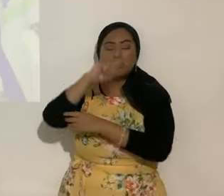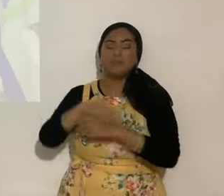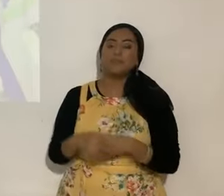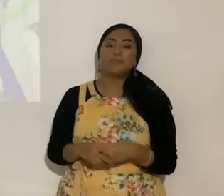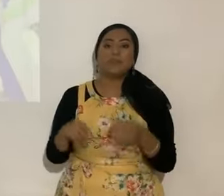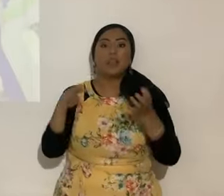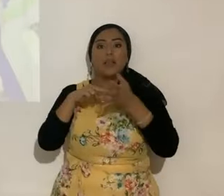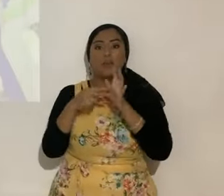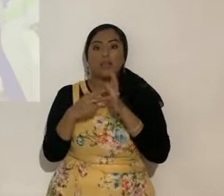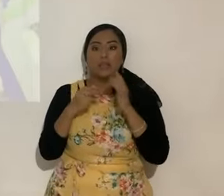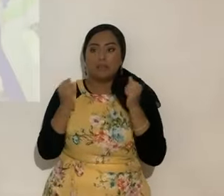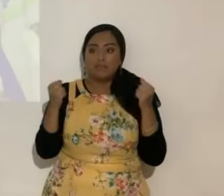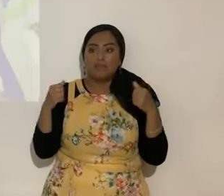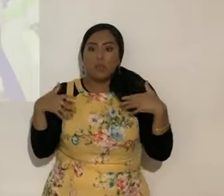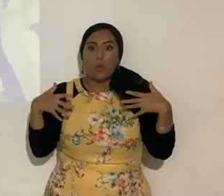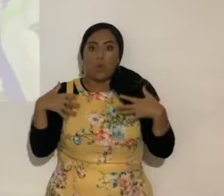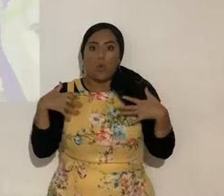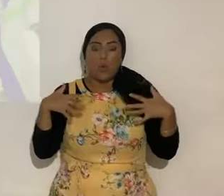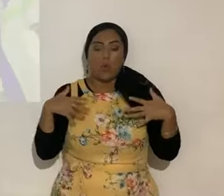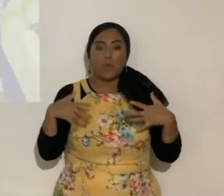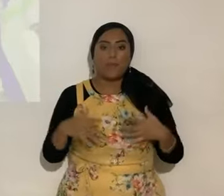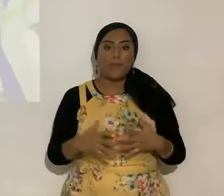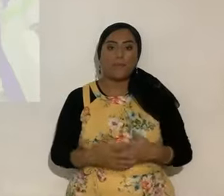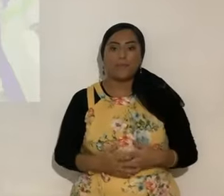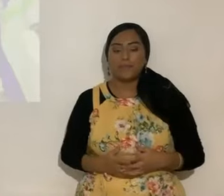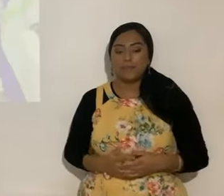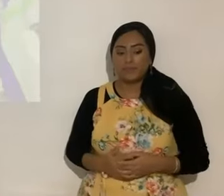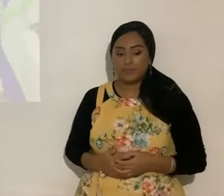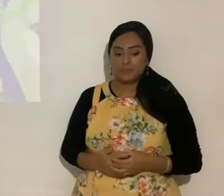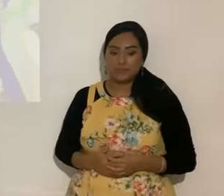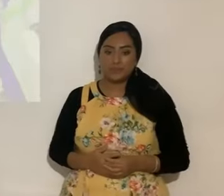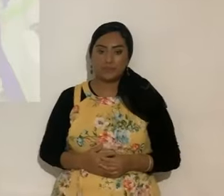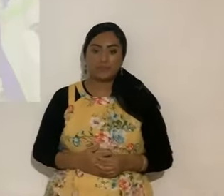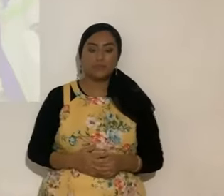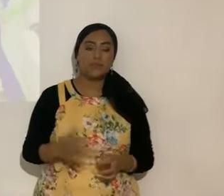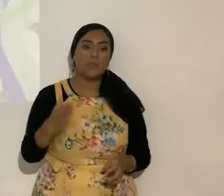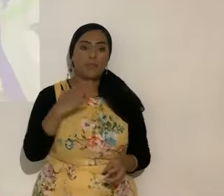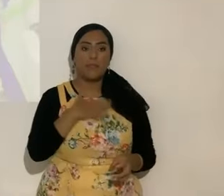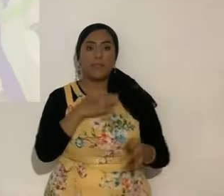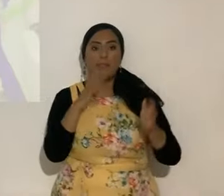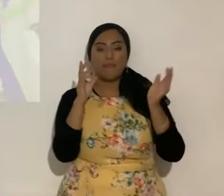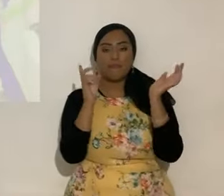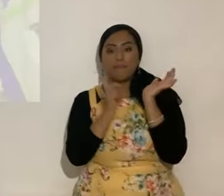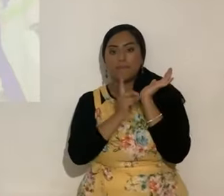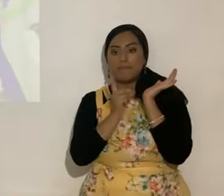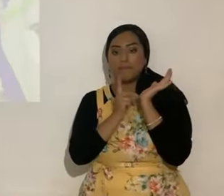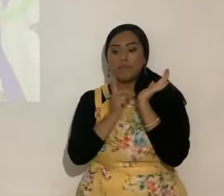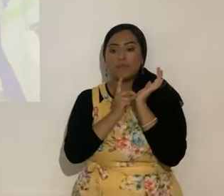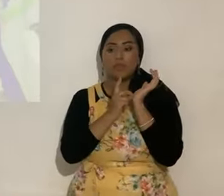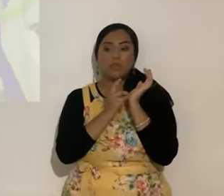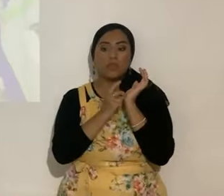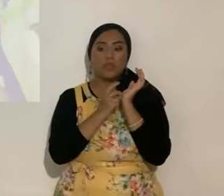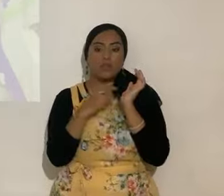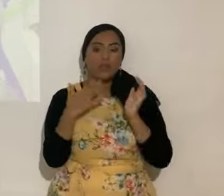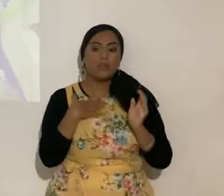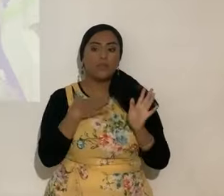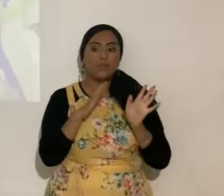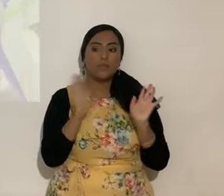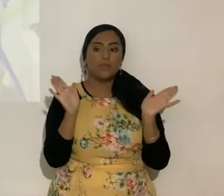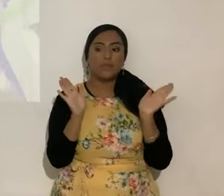símbolos de terror. Anótalo. Como médico, aunque ya no me dedico